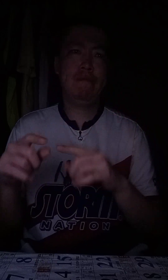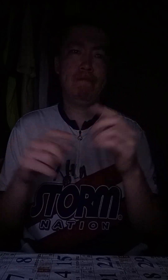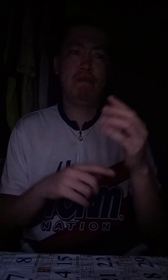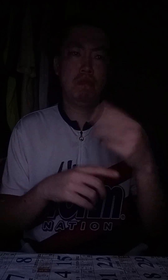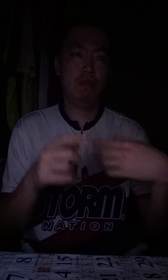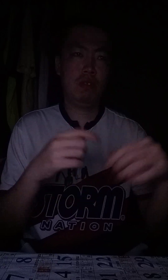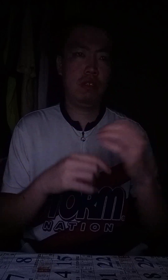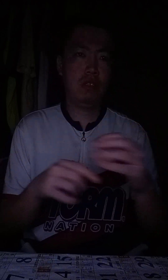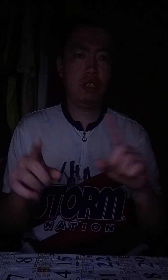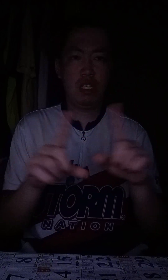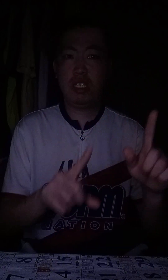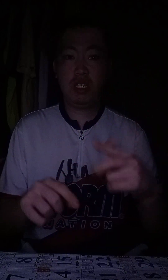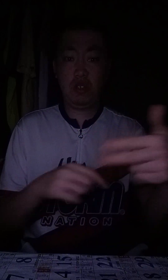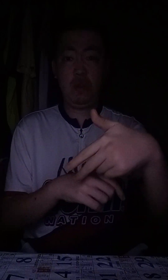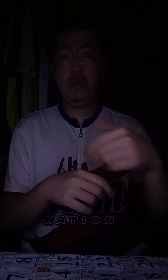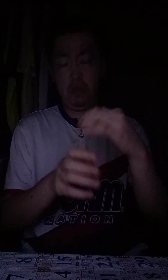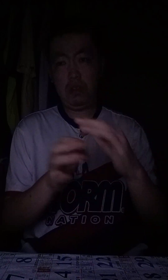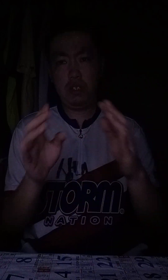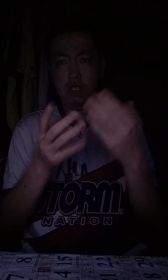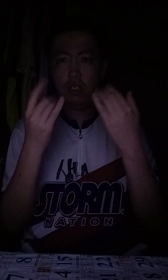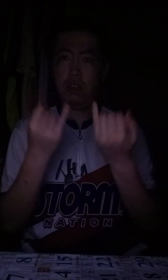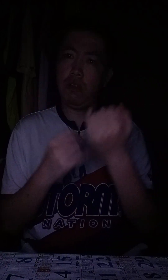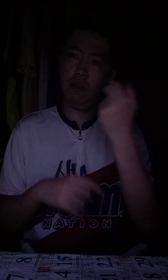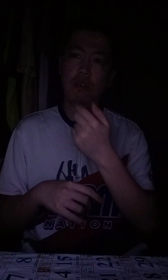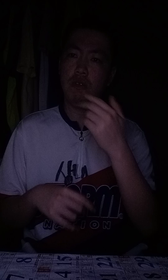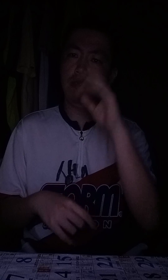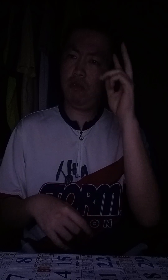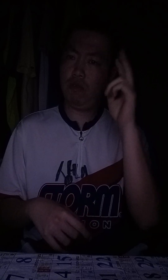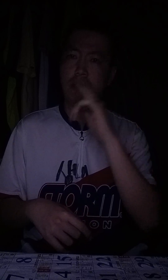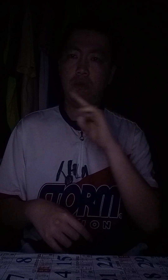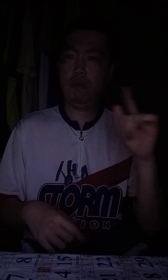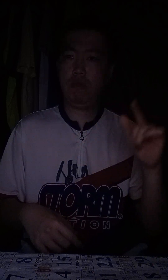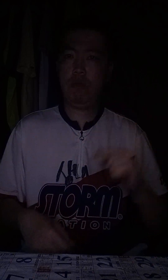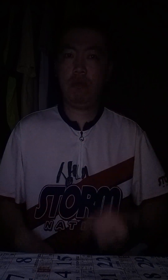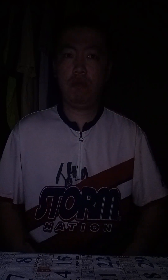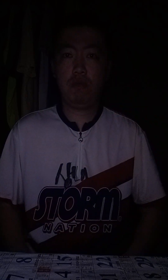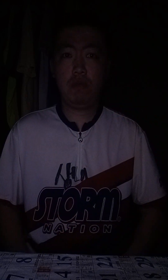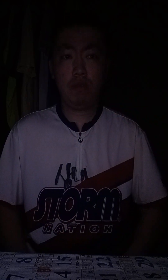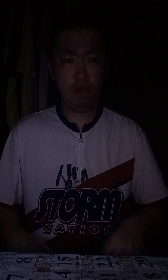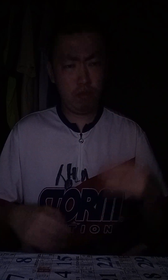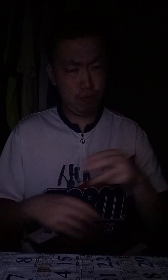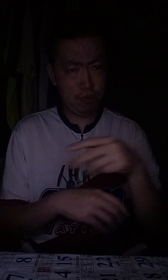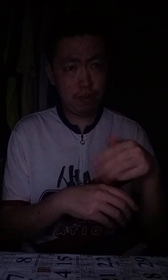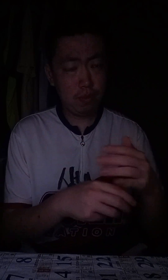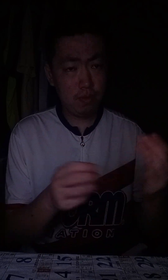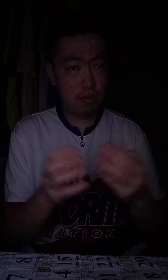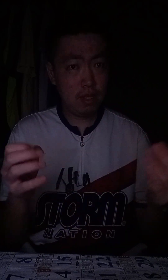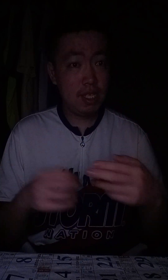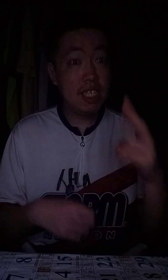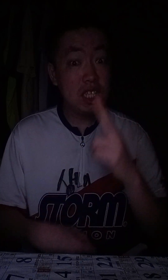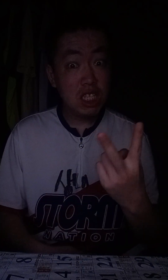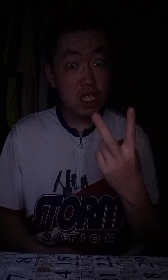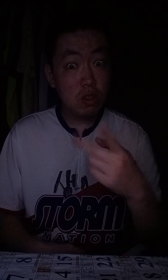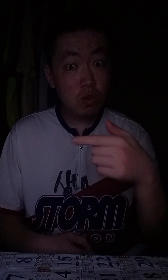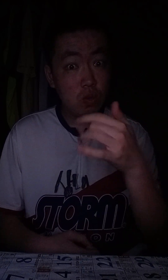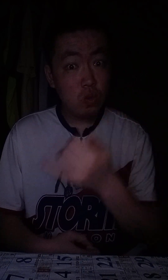더 보태 새 버스를 사는 게 낫지 않을까 고민하고 있습니다. 가족이 비용이 너무 많이 나가는 거예요. 2억이 넘게 드는